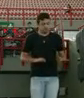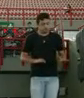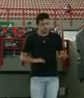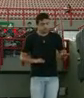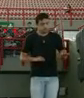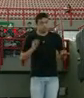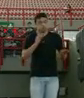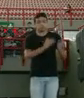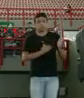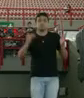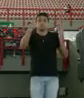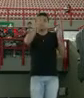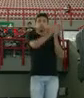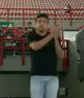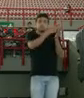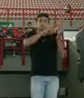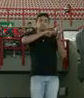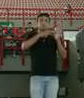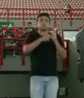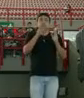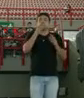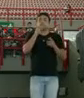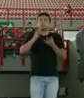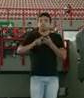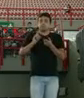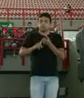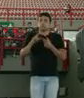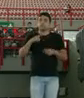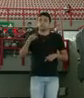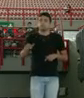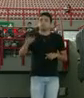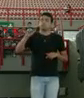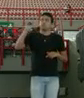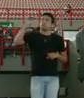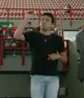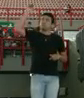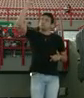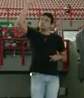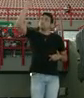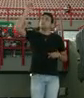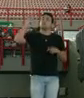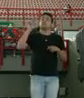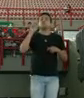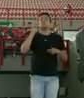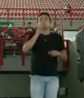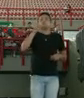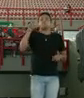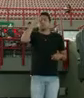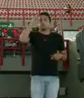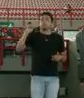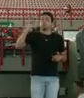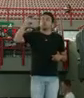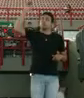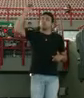o excesso? Olha, vai gerar um excesso de crescimento. Como é o nome do excesso de